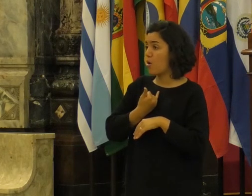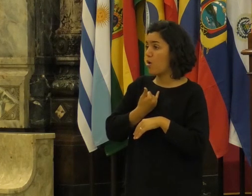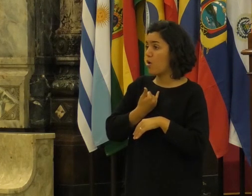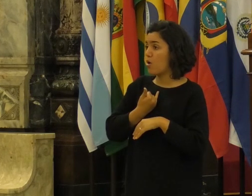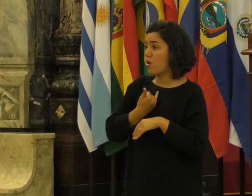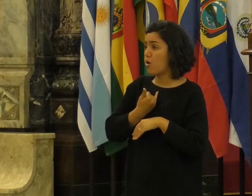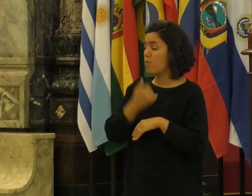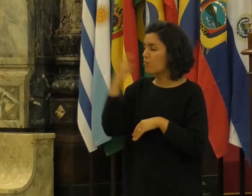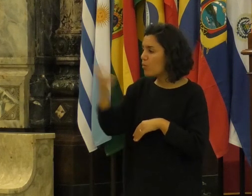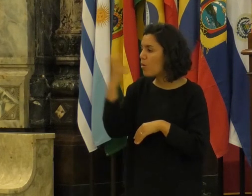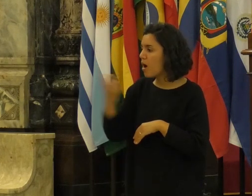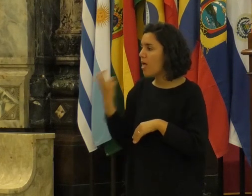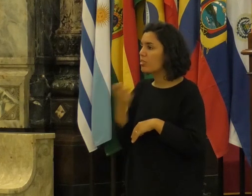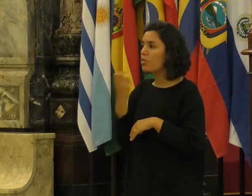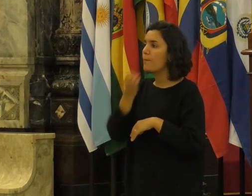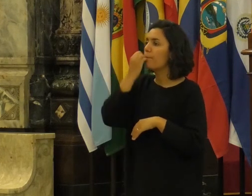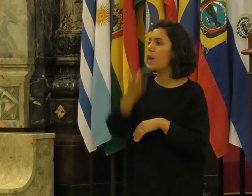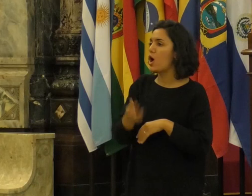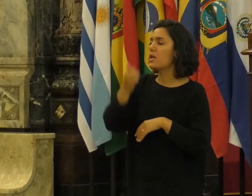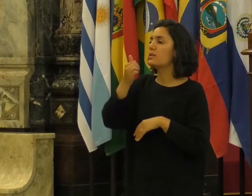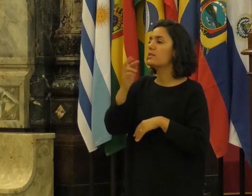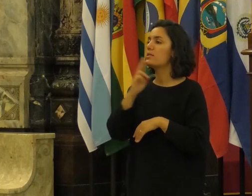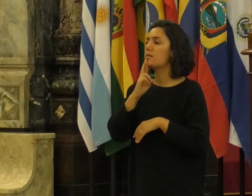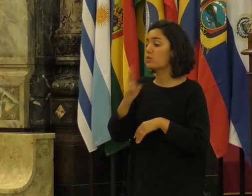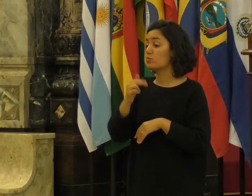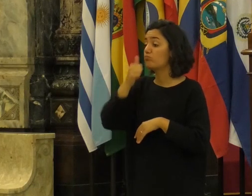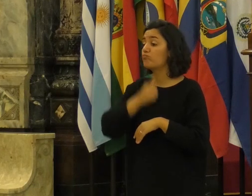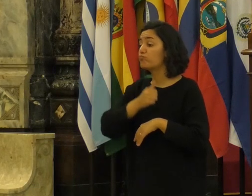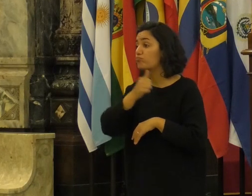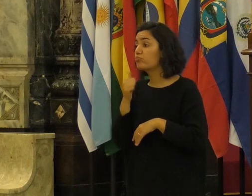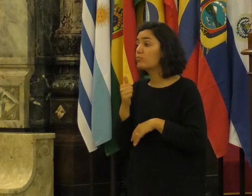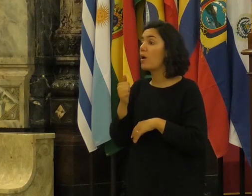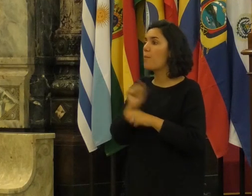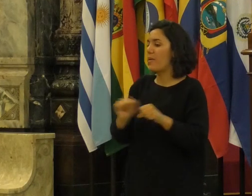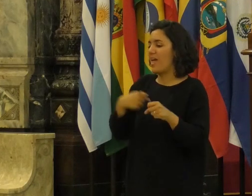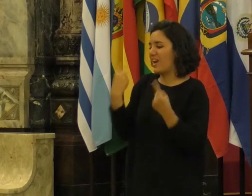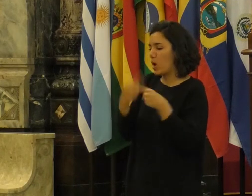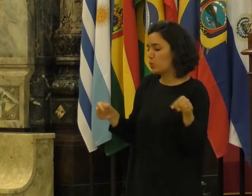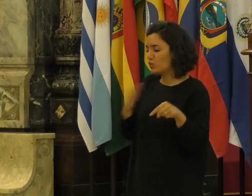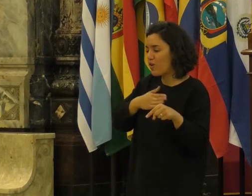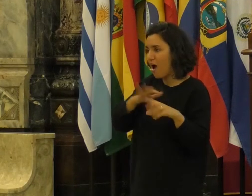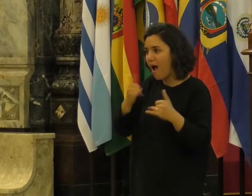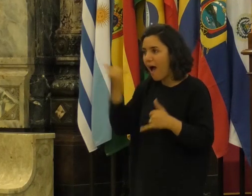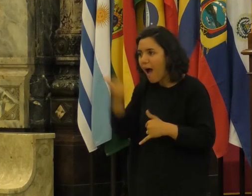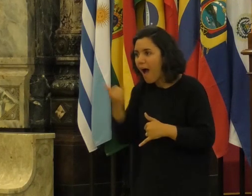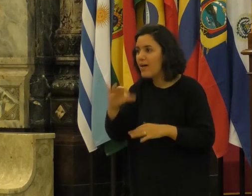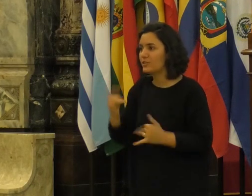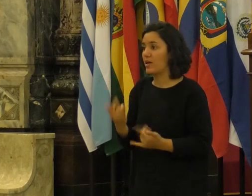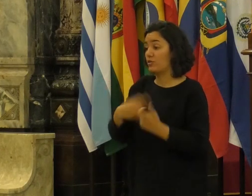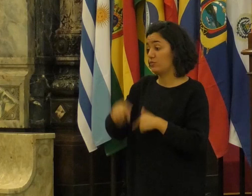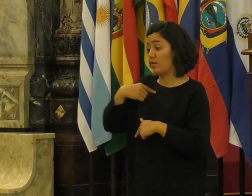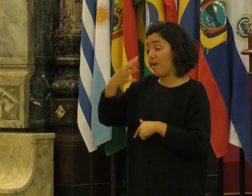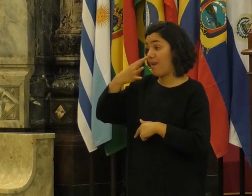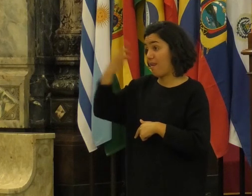buscar los mejores resultados a partir de los recursos que tenemos. Es una realidad que podemos